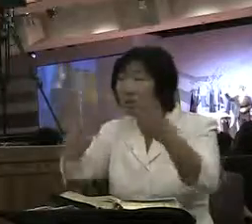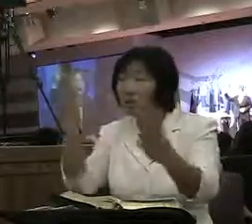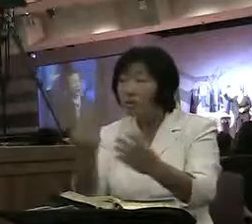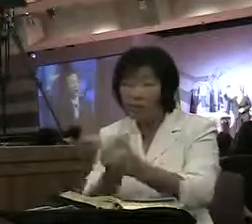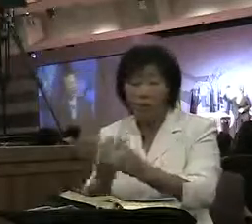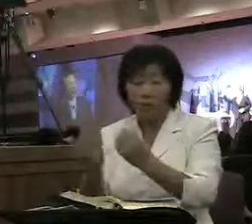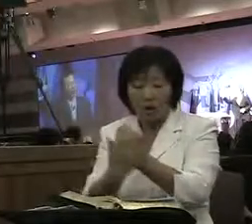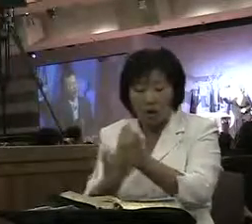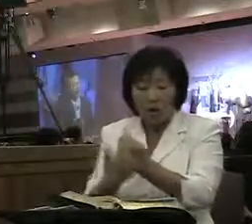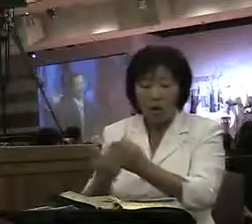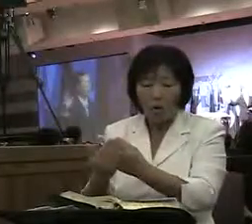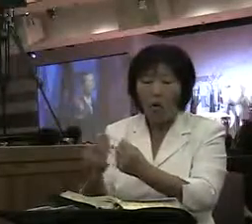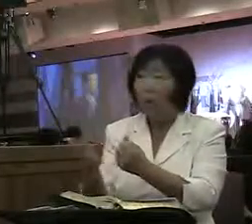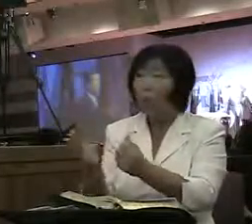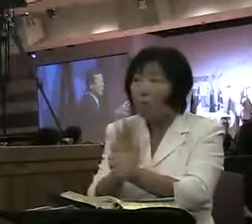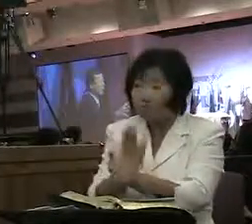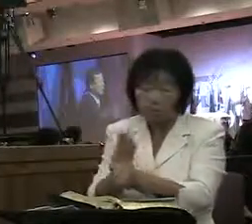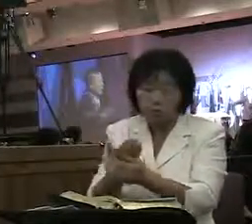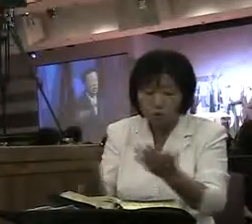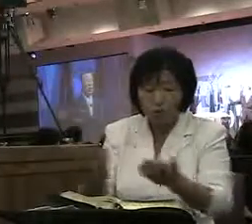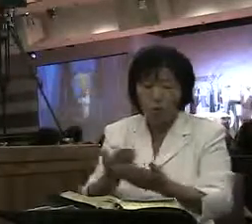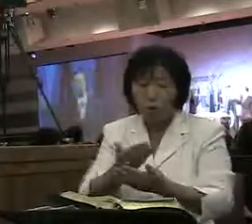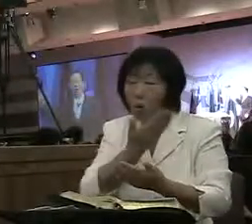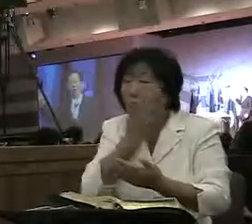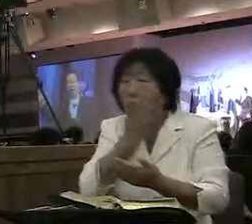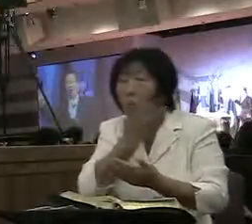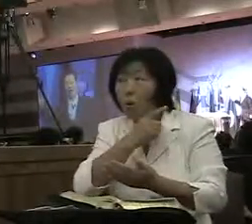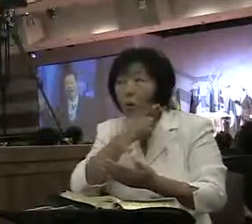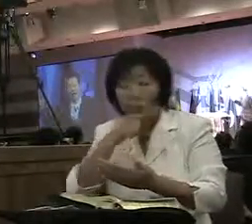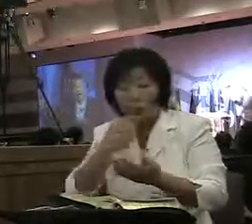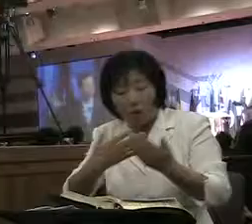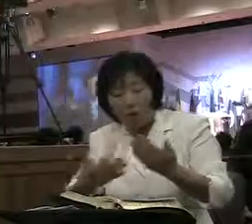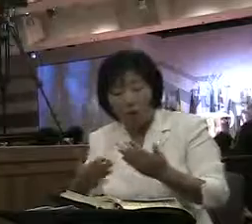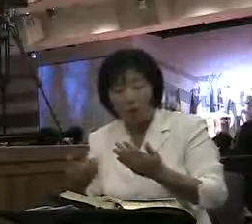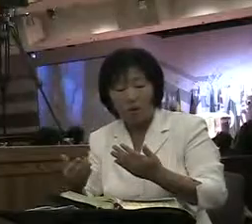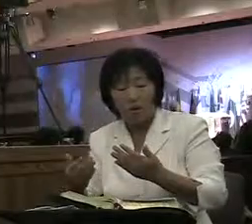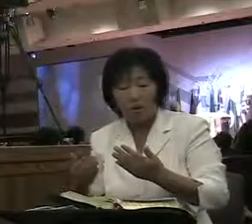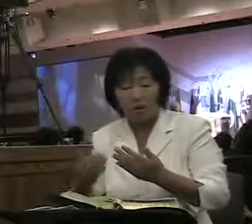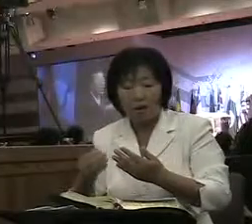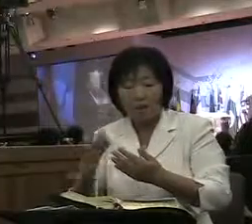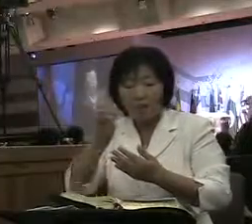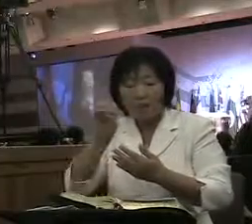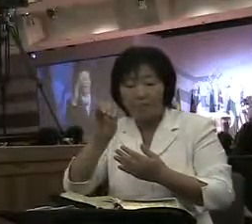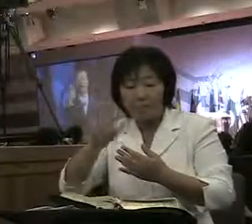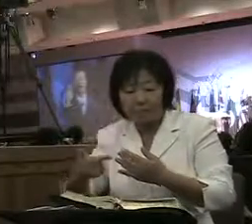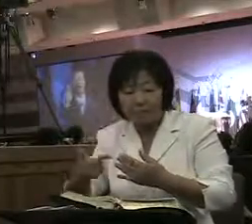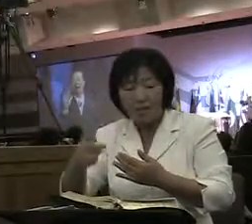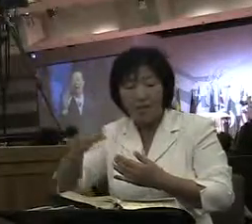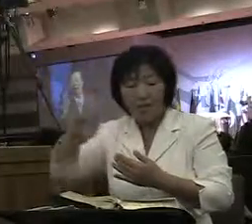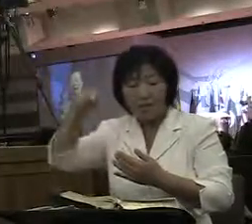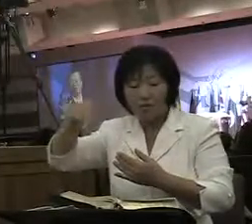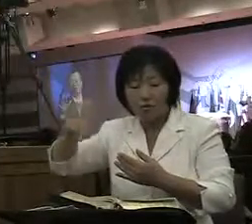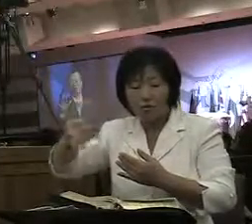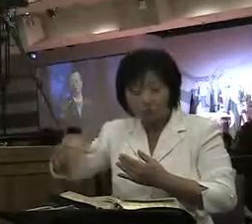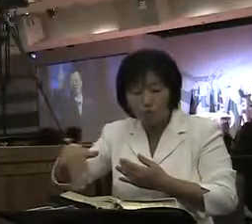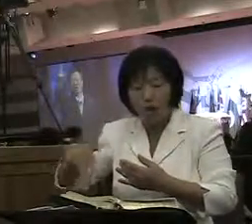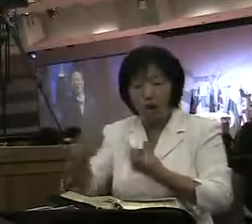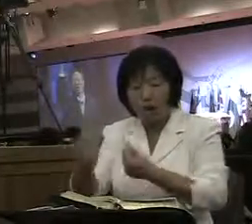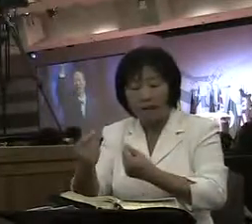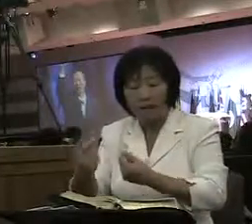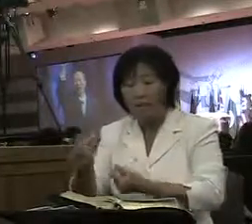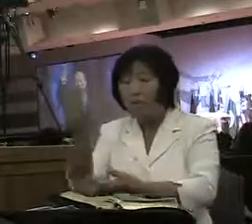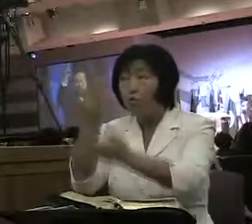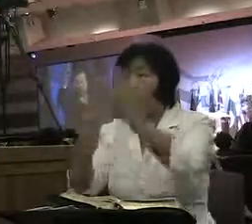베푸시어서 제단에서 흘러나오는 보혈의 은혜로 그것을 핀숯과 같은 불의 능력으로 우리에게 임하게 하여 주시어서